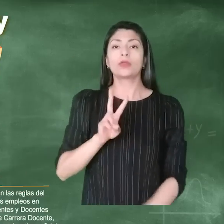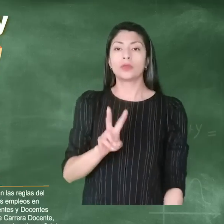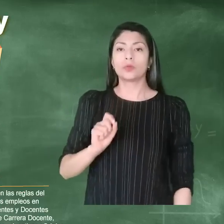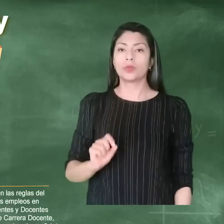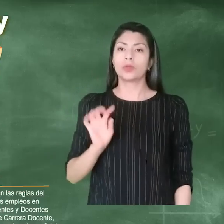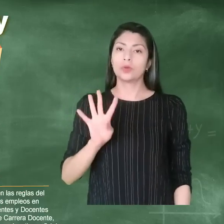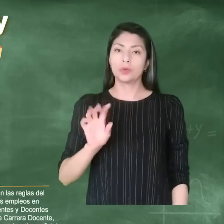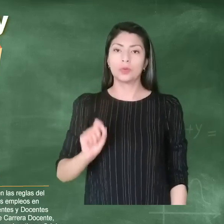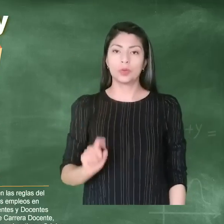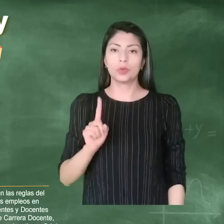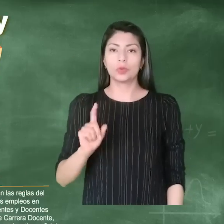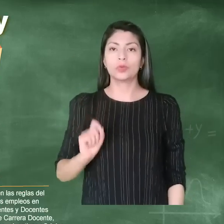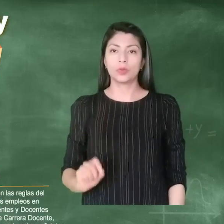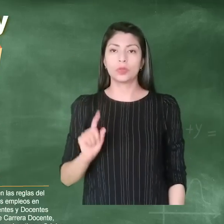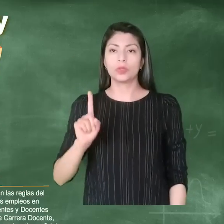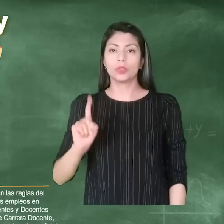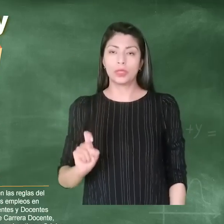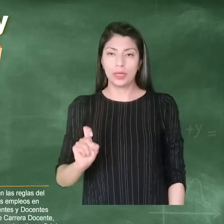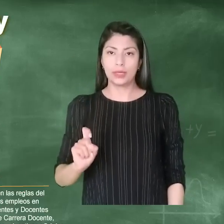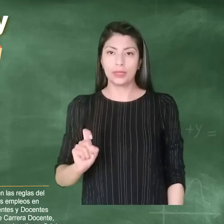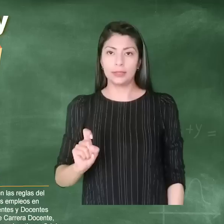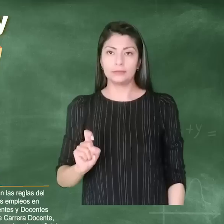en el artículo